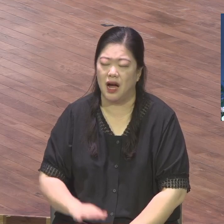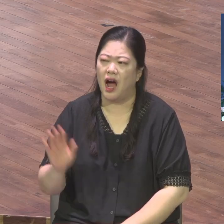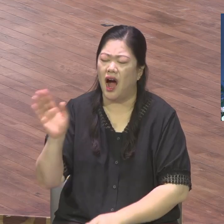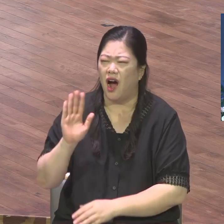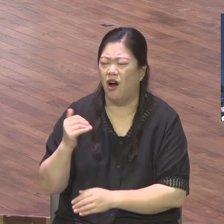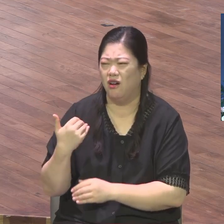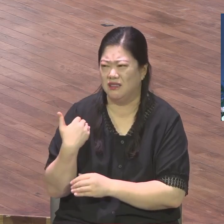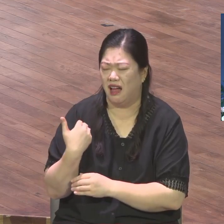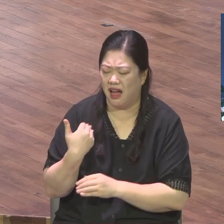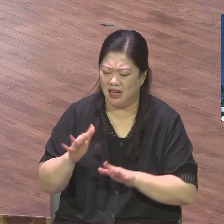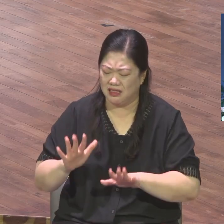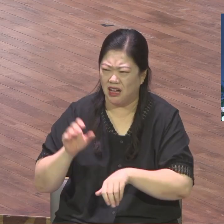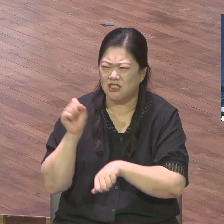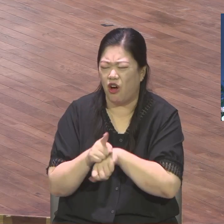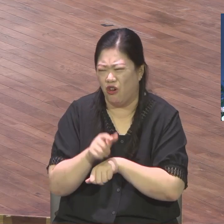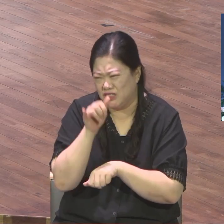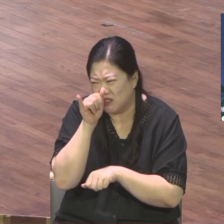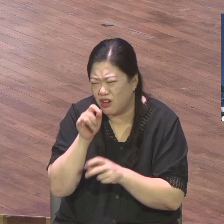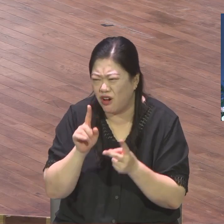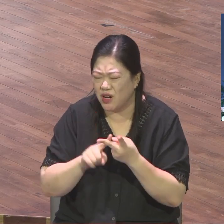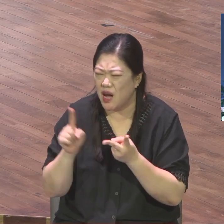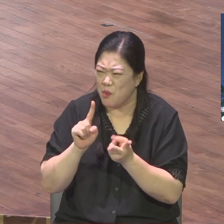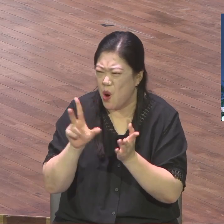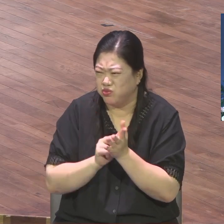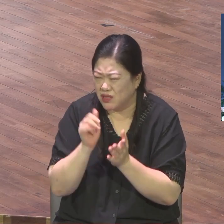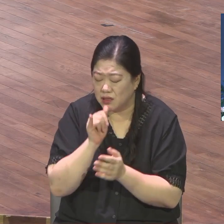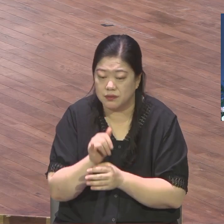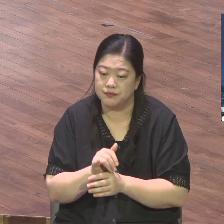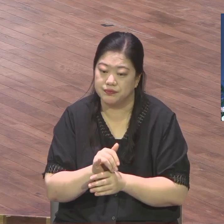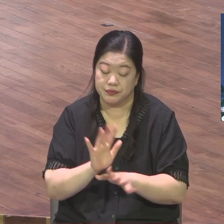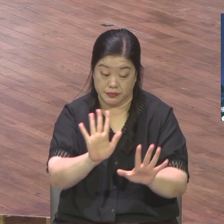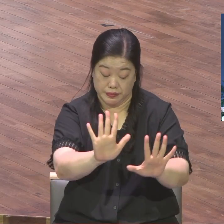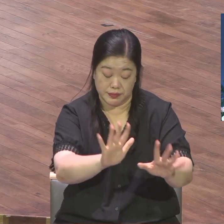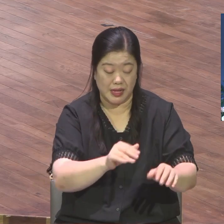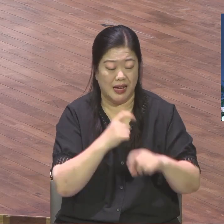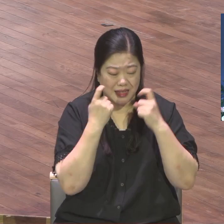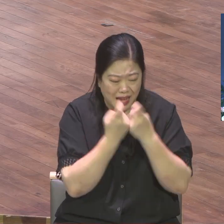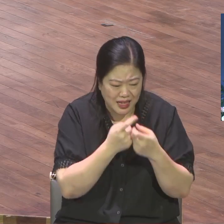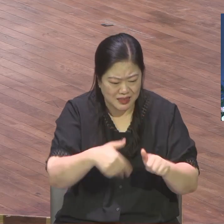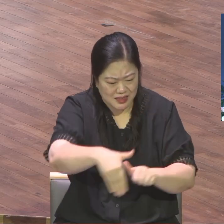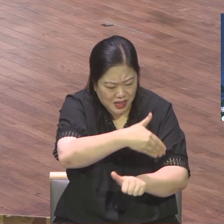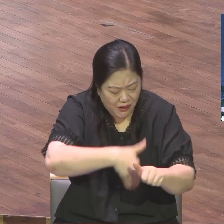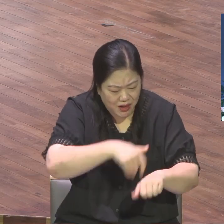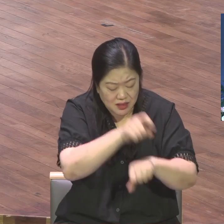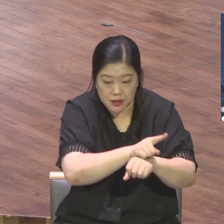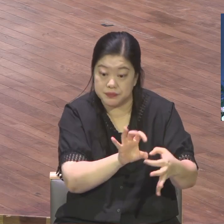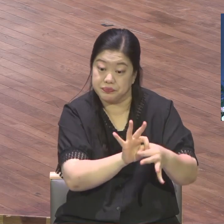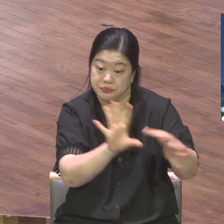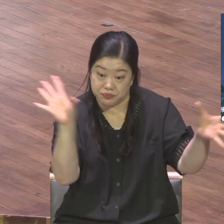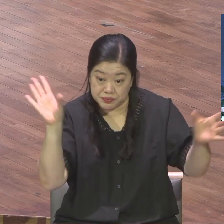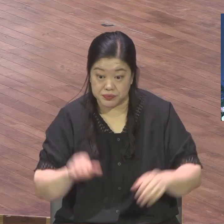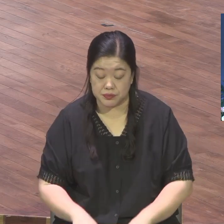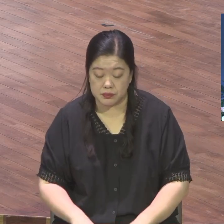아니에요. 안 믿는 게 완악한. 하나님 말씀을 안 믿어. 판단해. 쪼개.